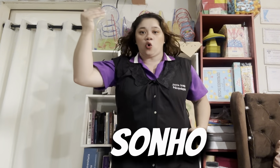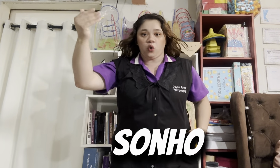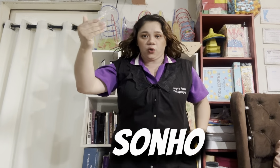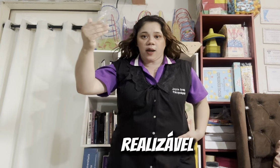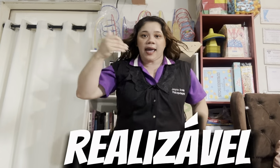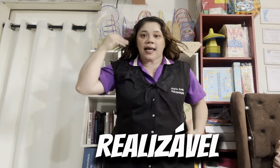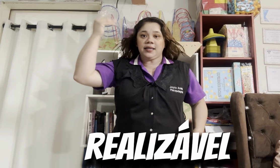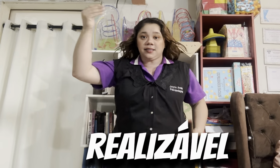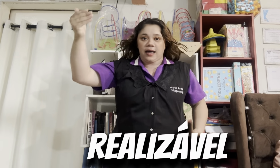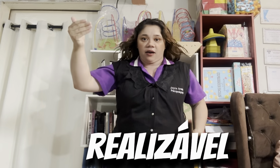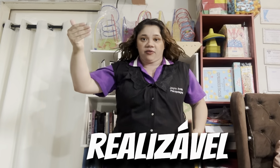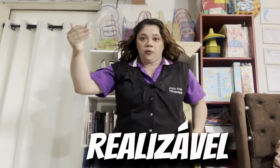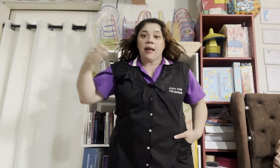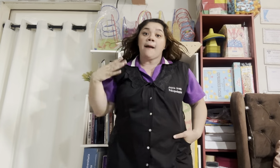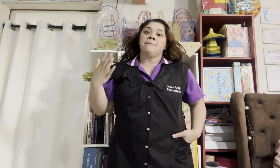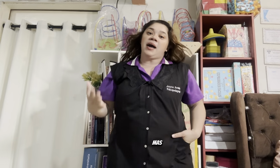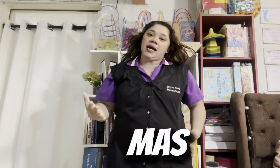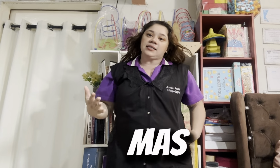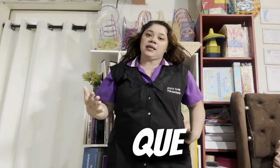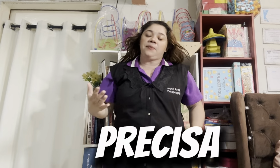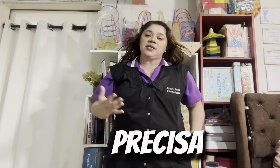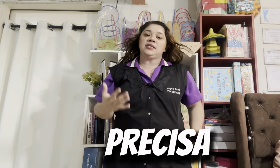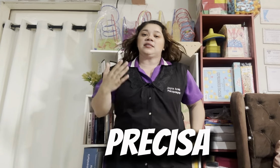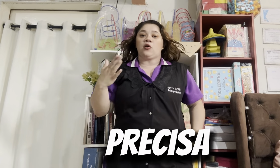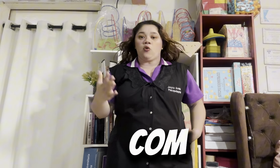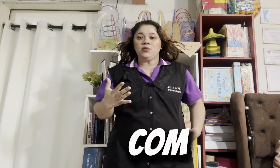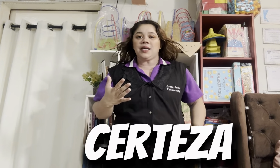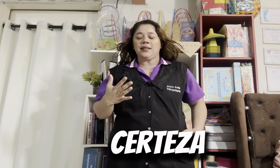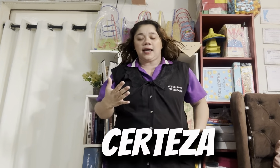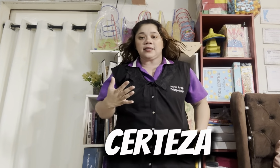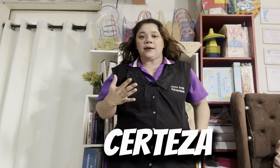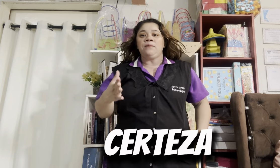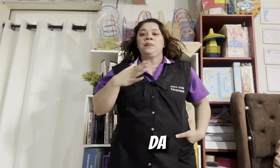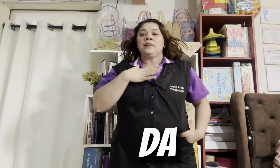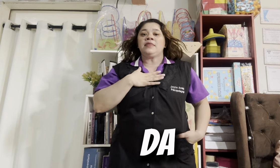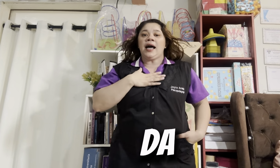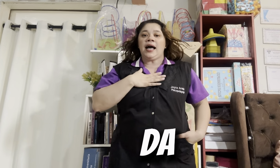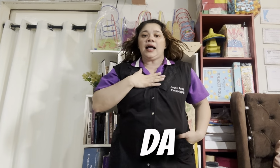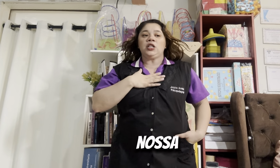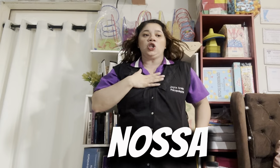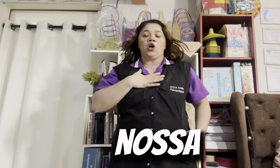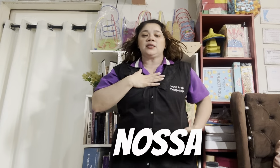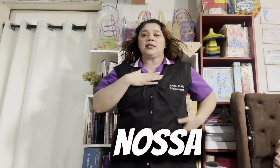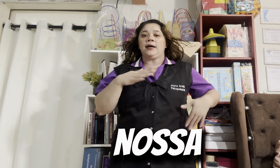sonho realizável, mas que precisa, com certeza, da nossa